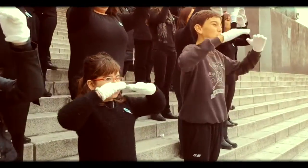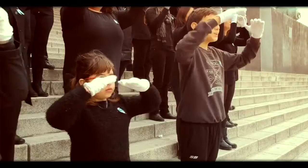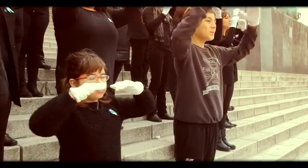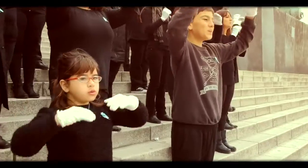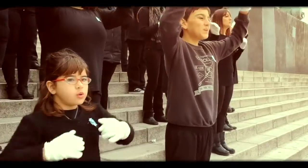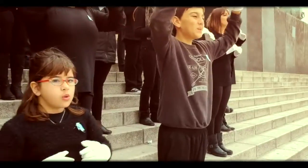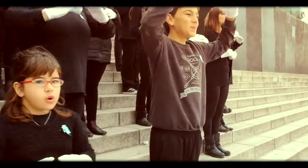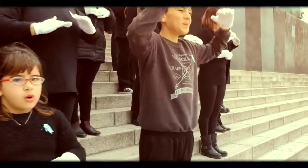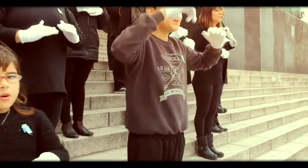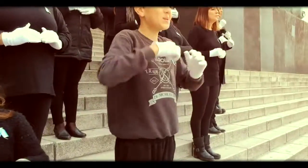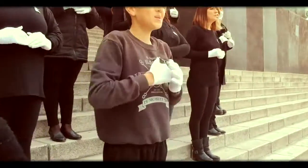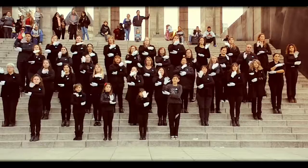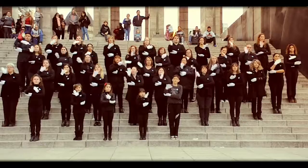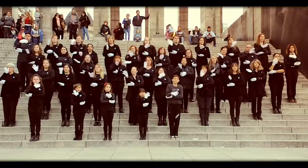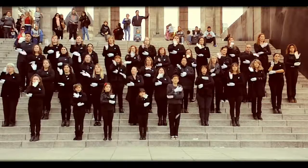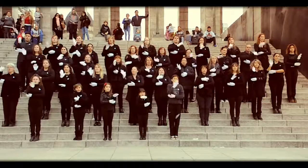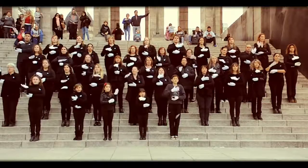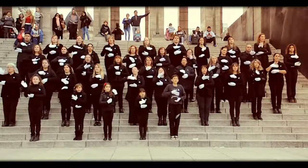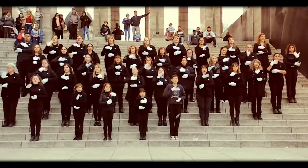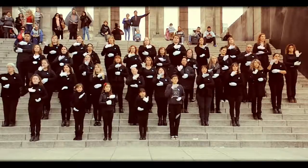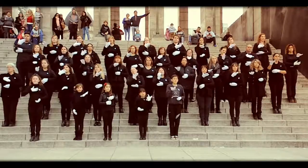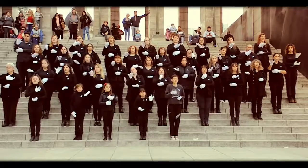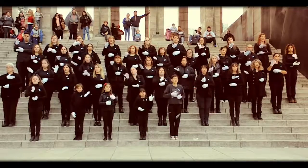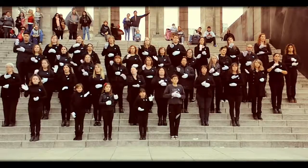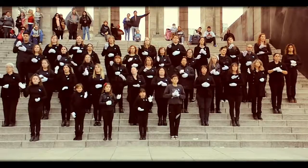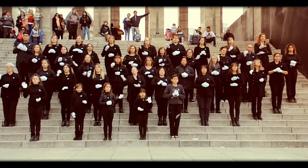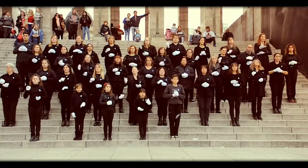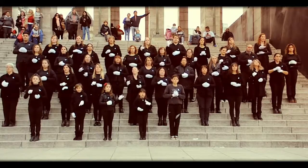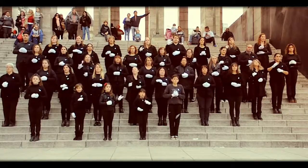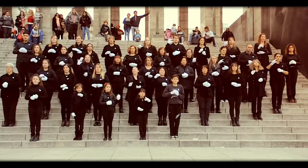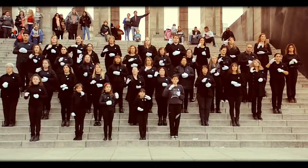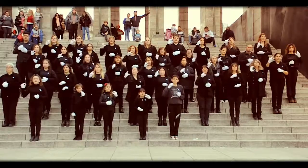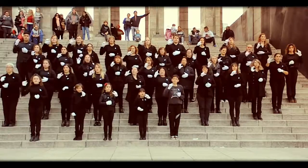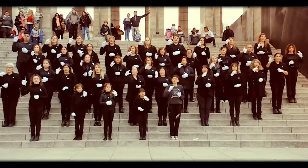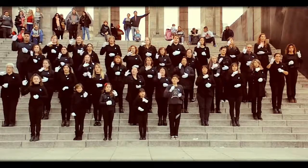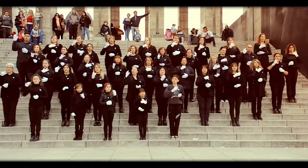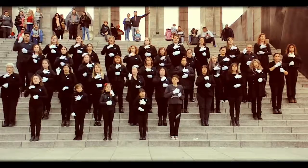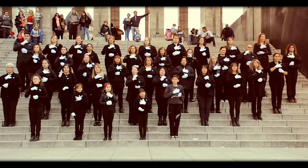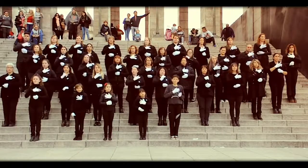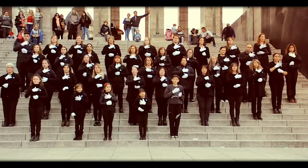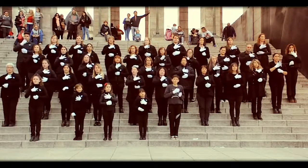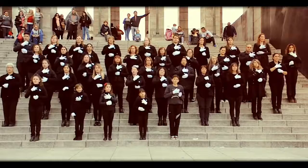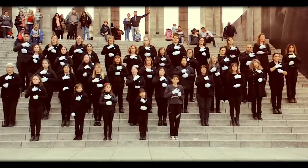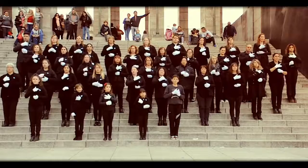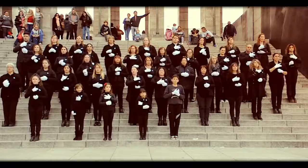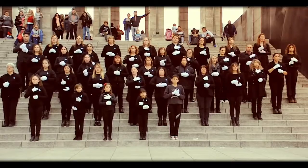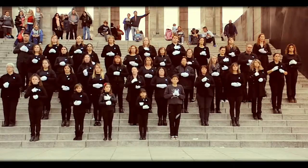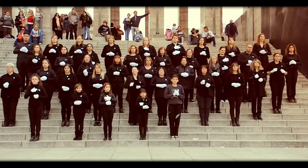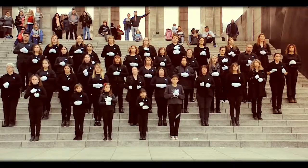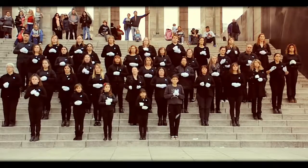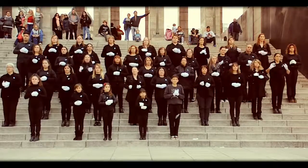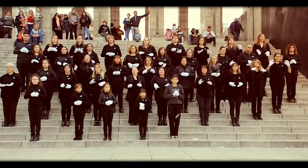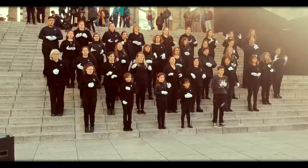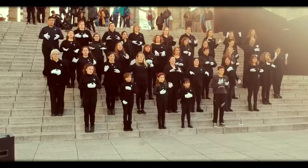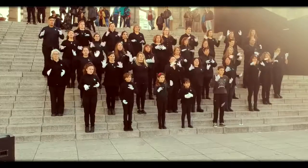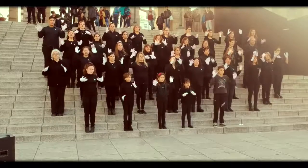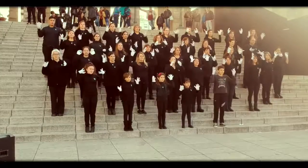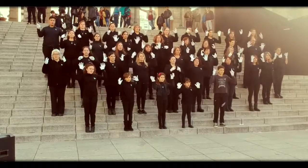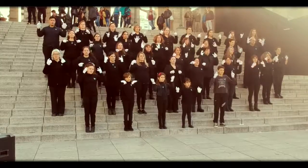Sube Bandera del amor Pequeño corazón Y brilla